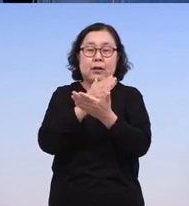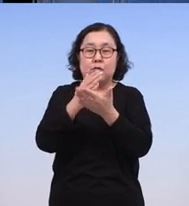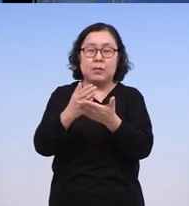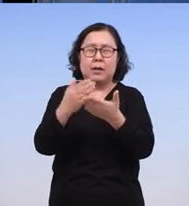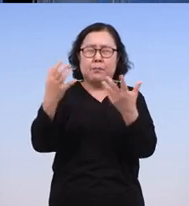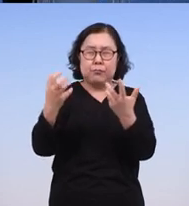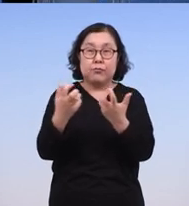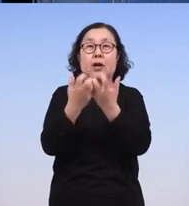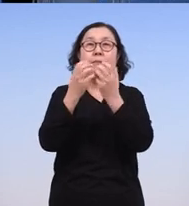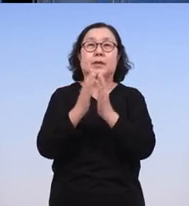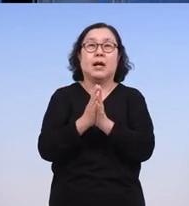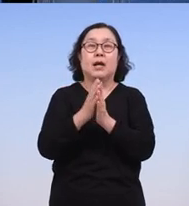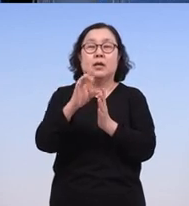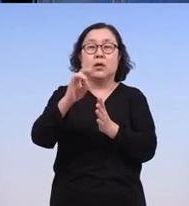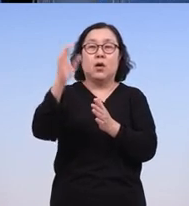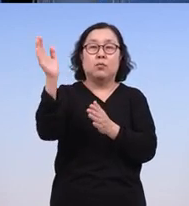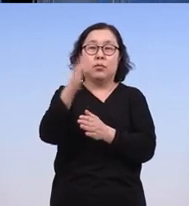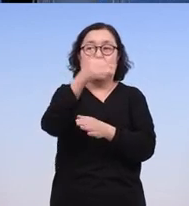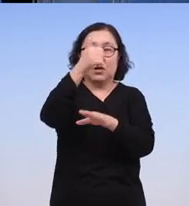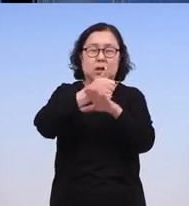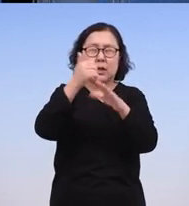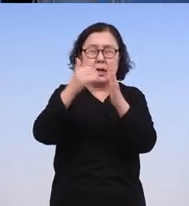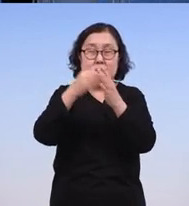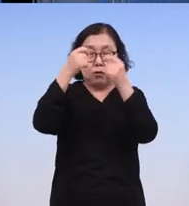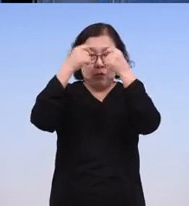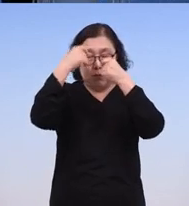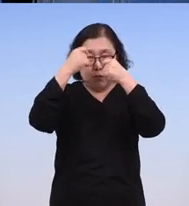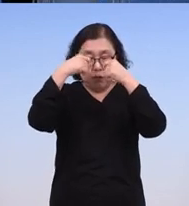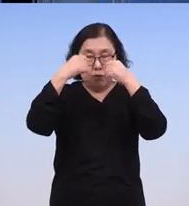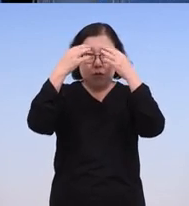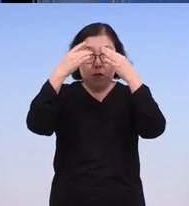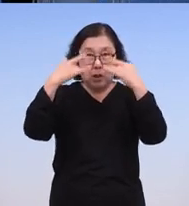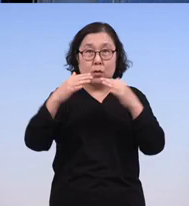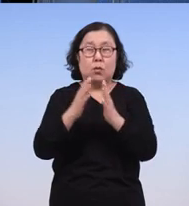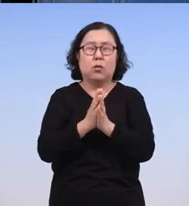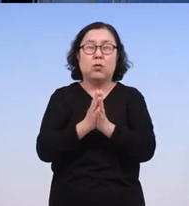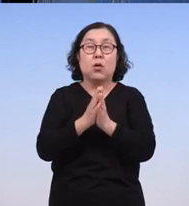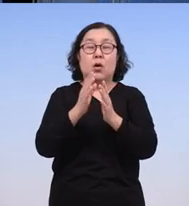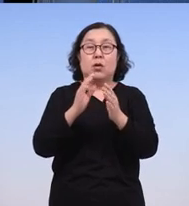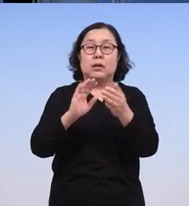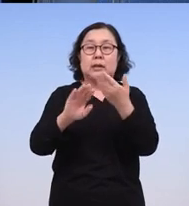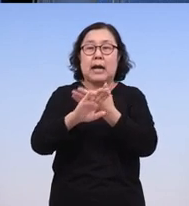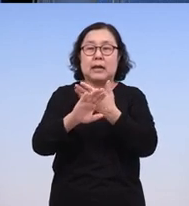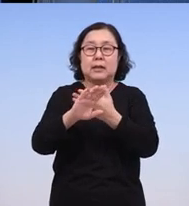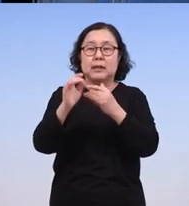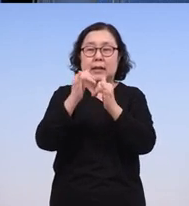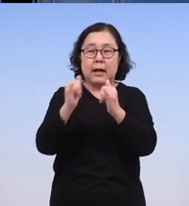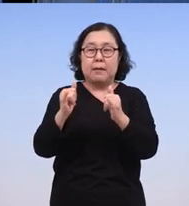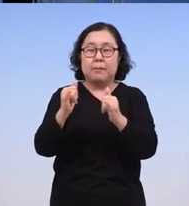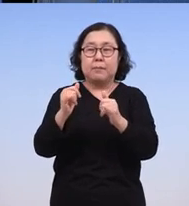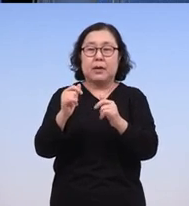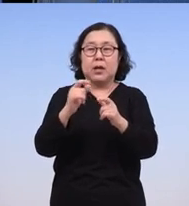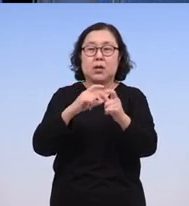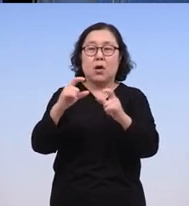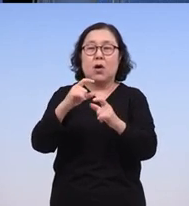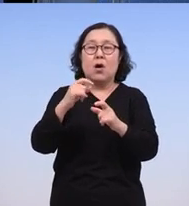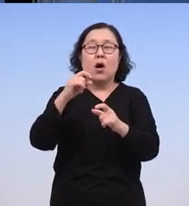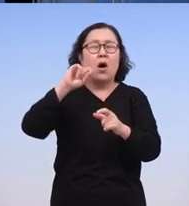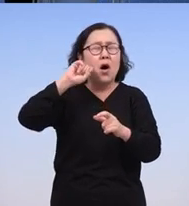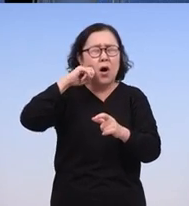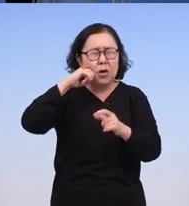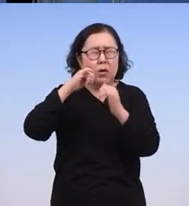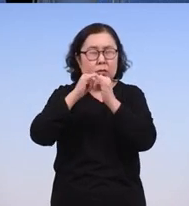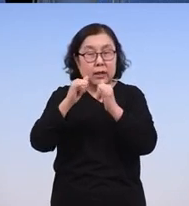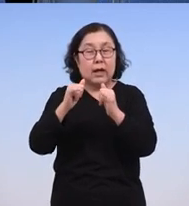눈물바다였다는 이야기, 그리고 오히려 자신보다 더 어려운 성도님에게 전해달라고 부탁받았다는 이야기, 또 눈물을